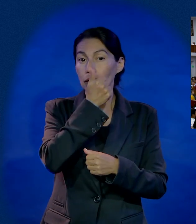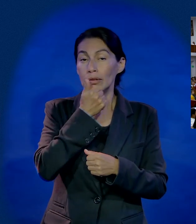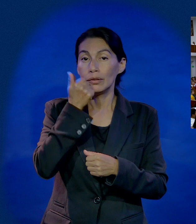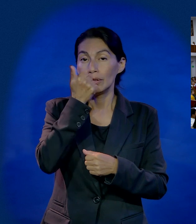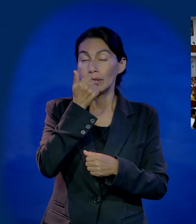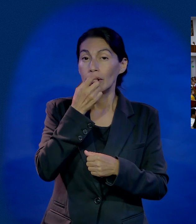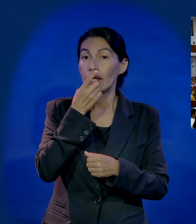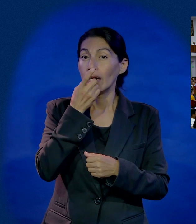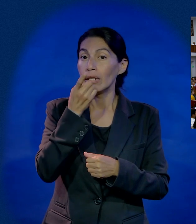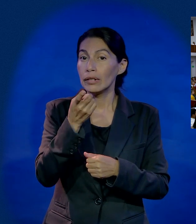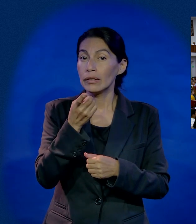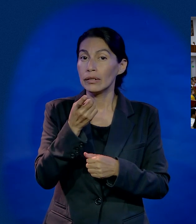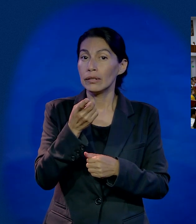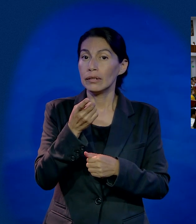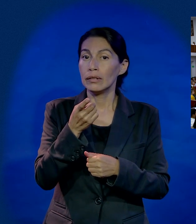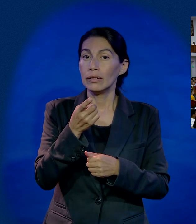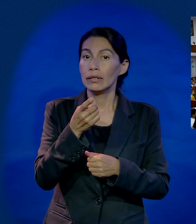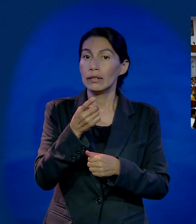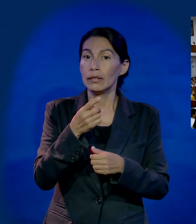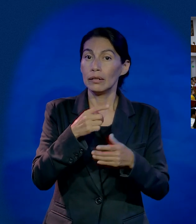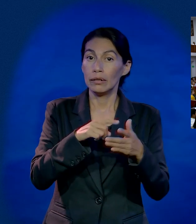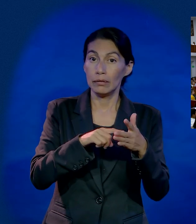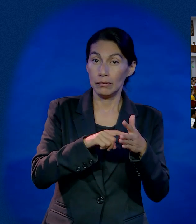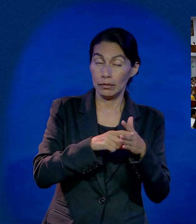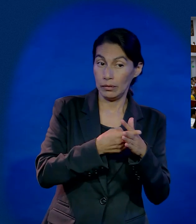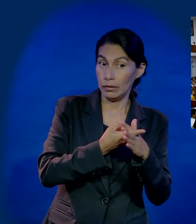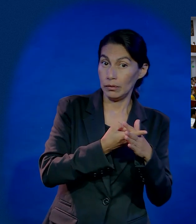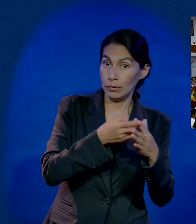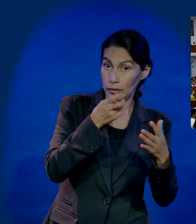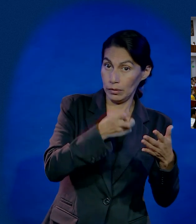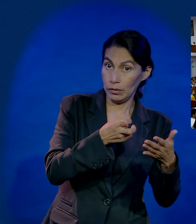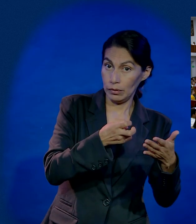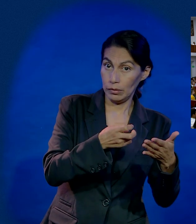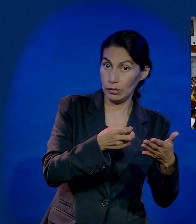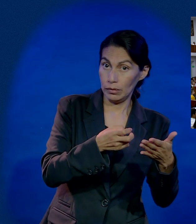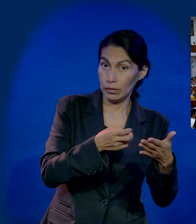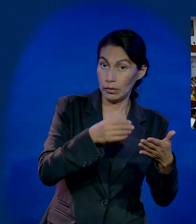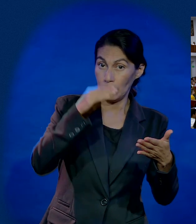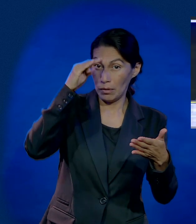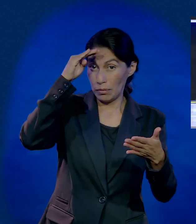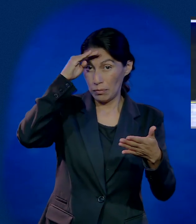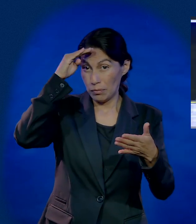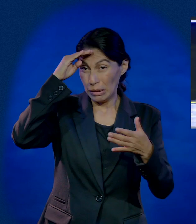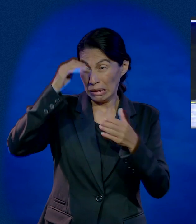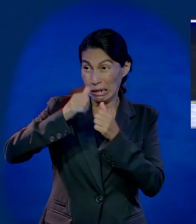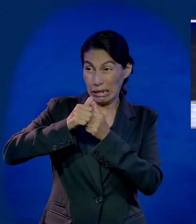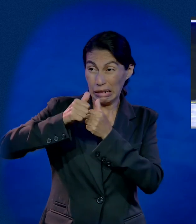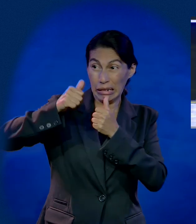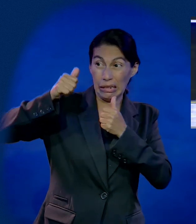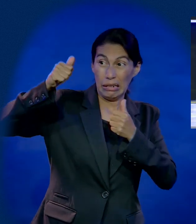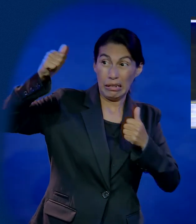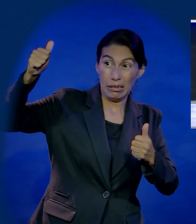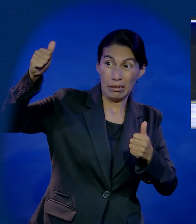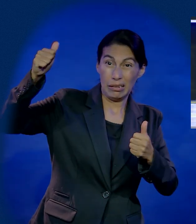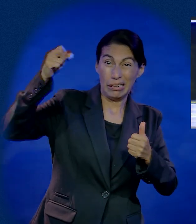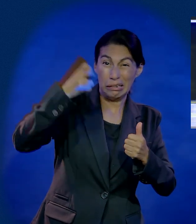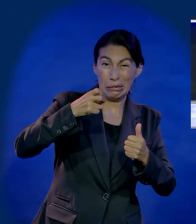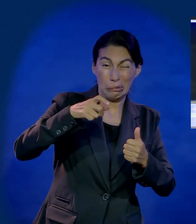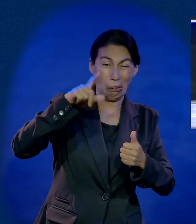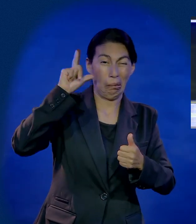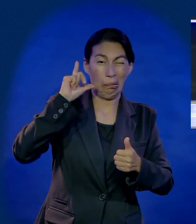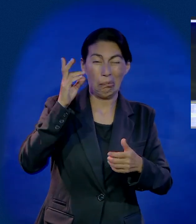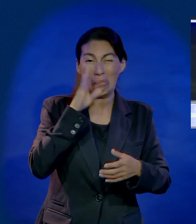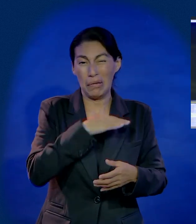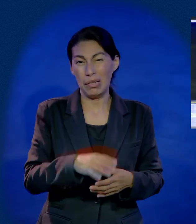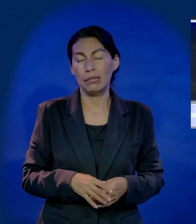dice, el apóstol dice, que estos principios que vamos a recordar hoy para una mente natural sin Cristo son una